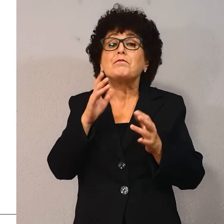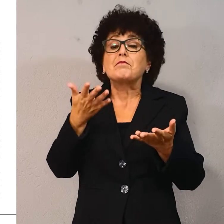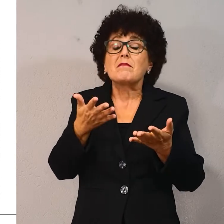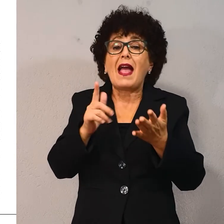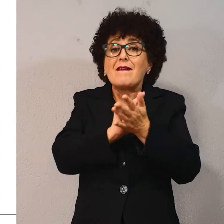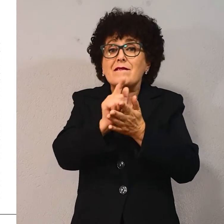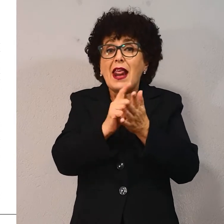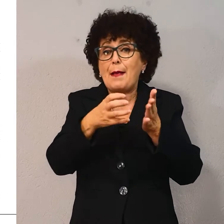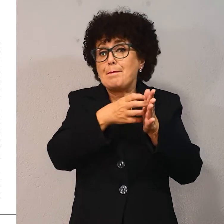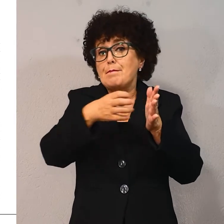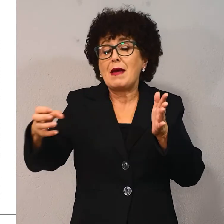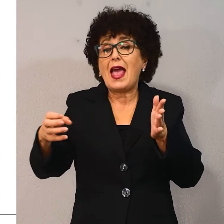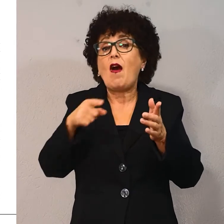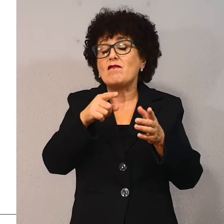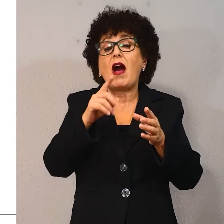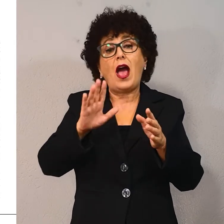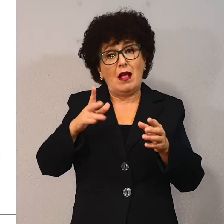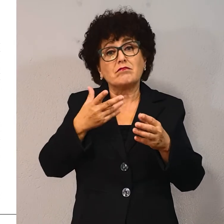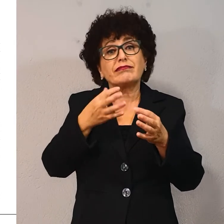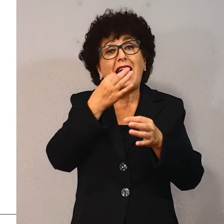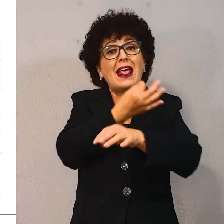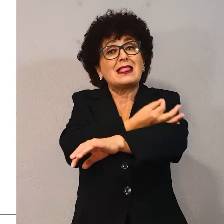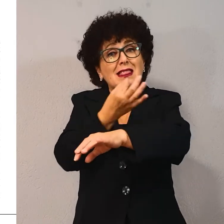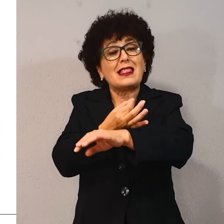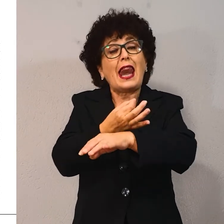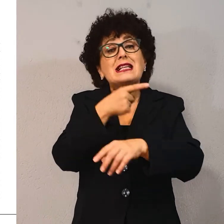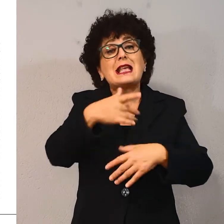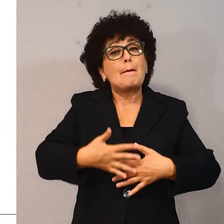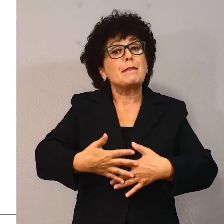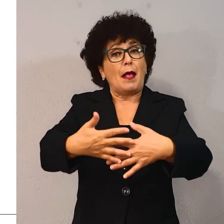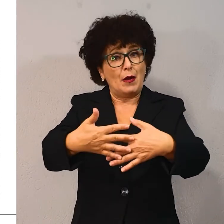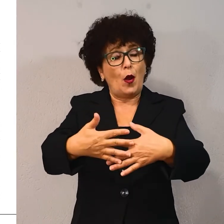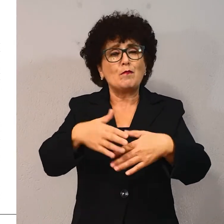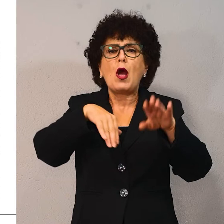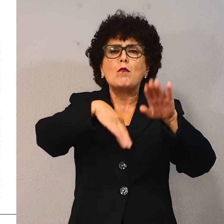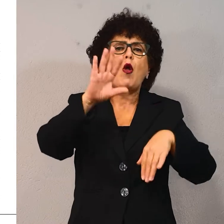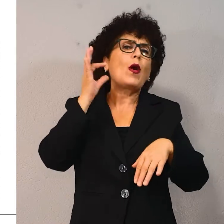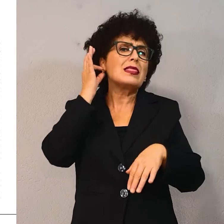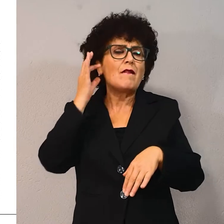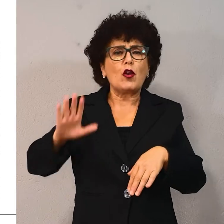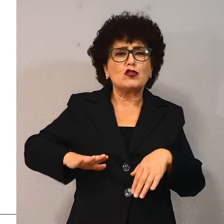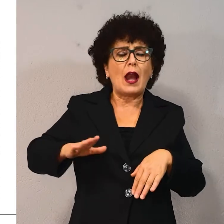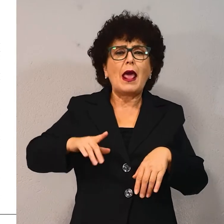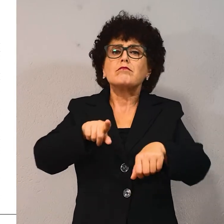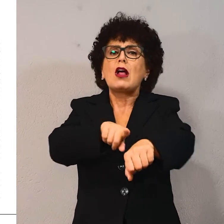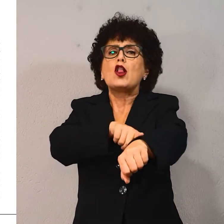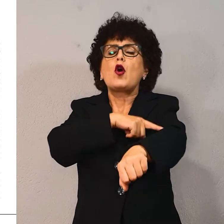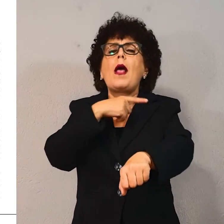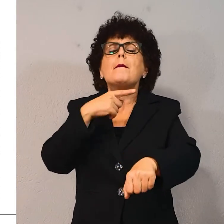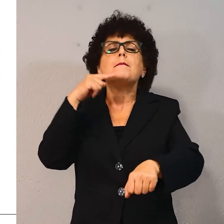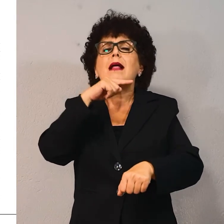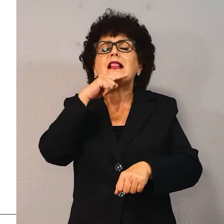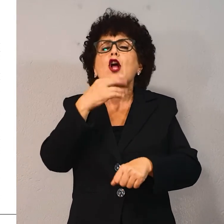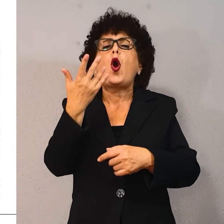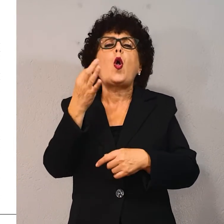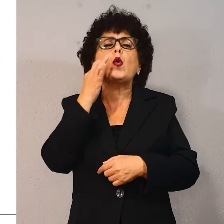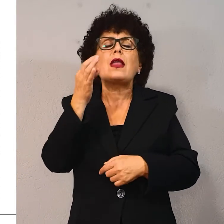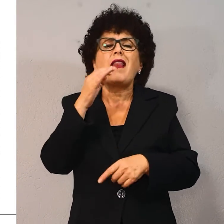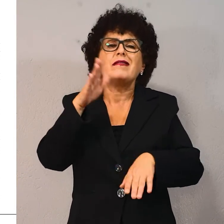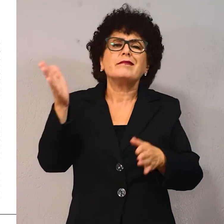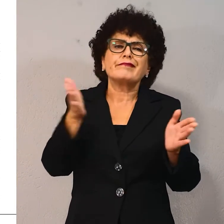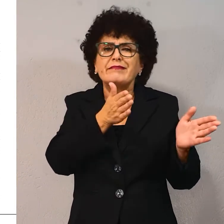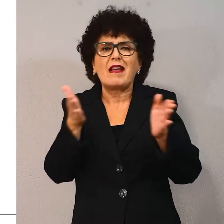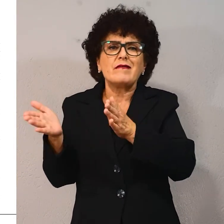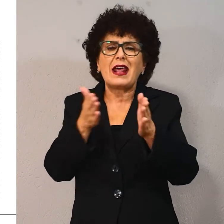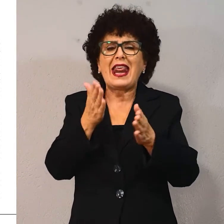тоест периодот на плодни денови. Кај повеќето девојки и жени, должината на менструалниот циклус варира